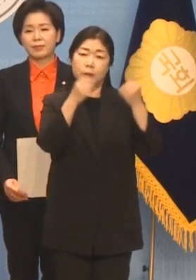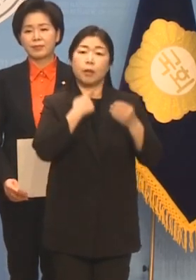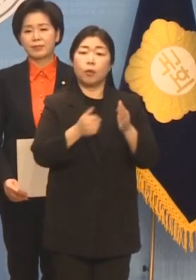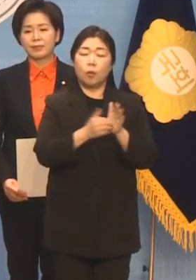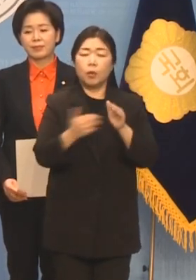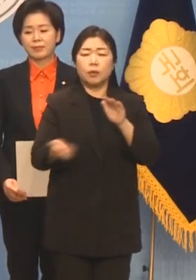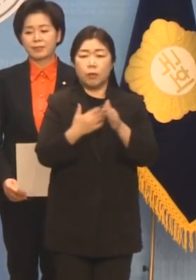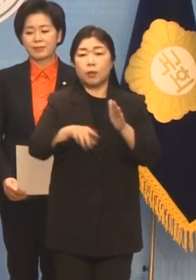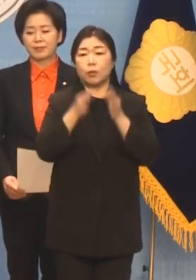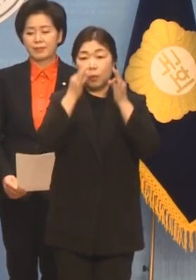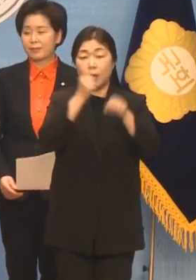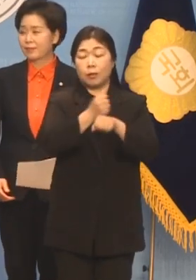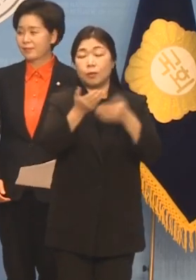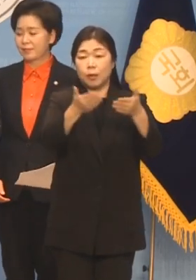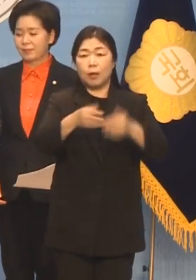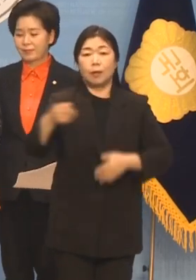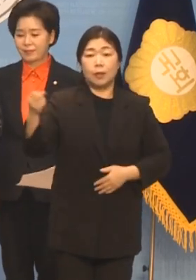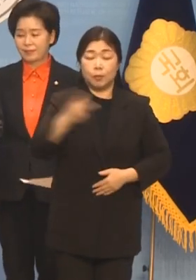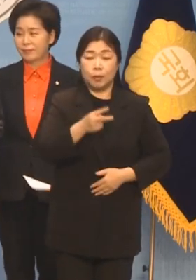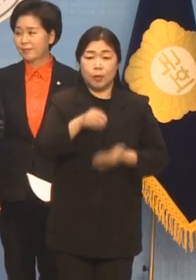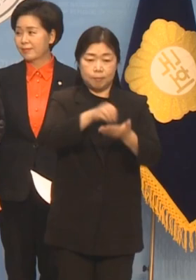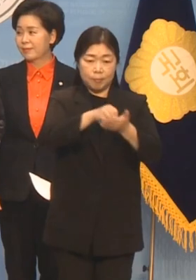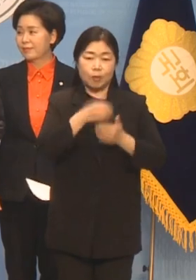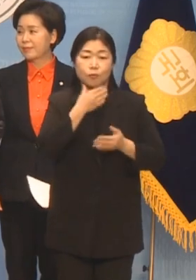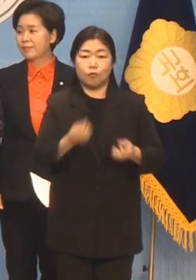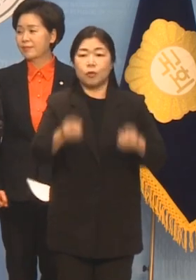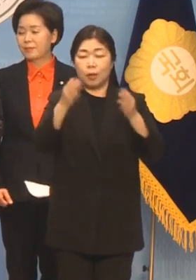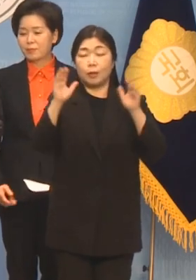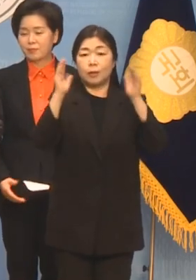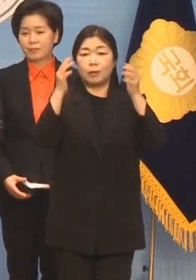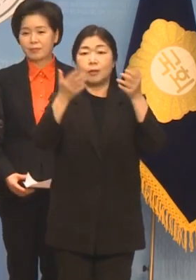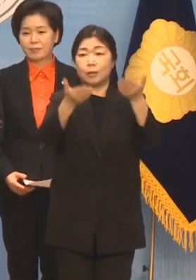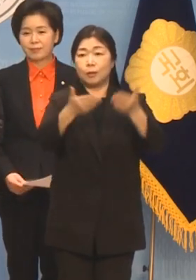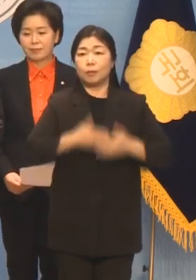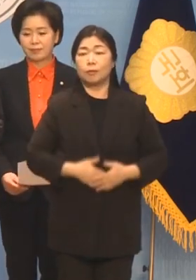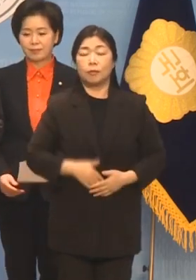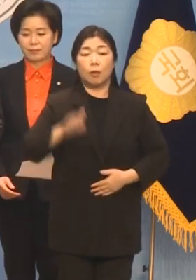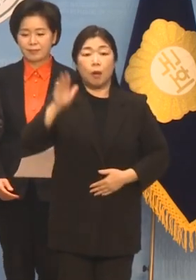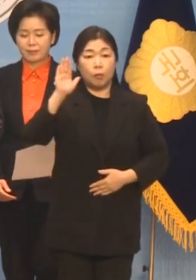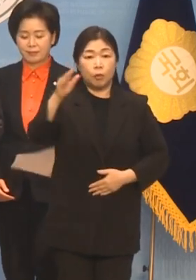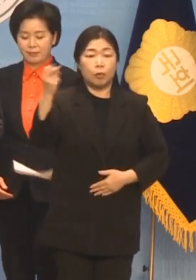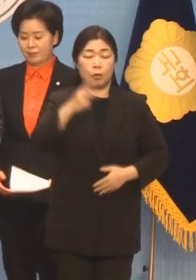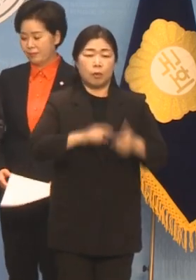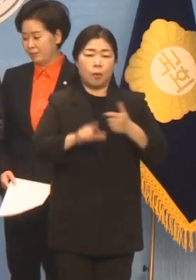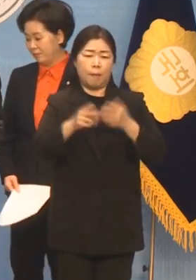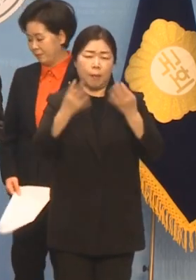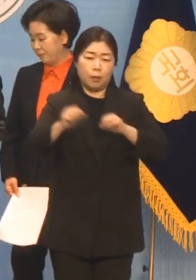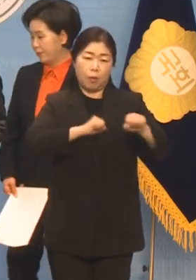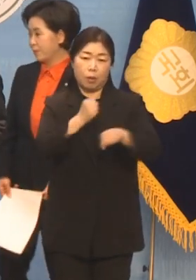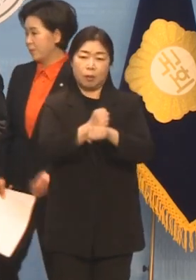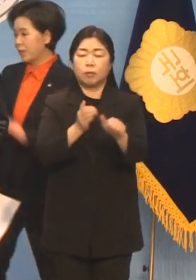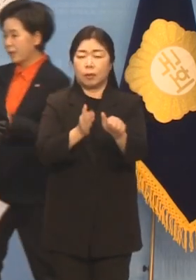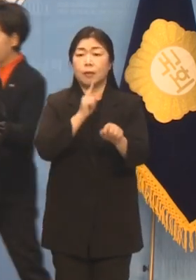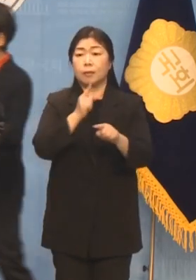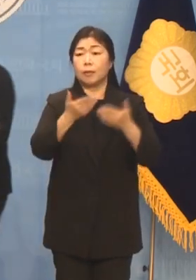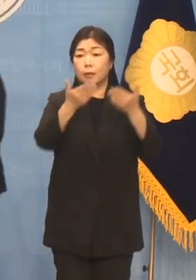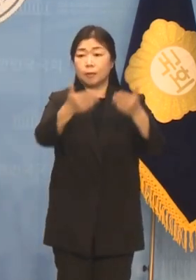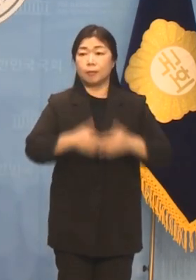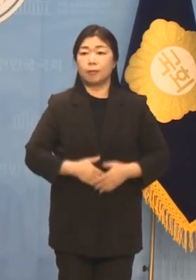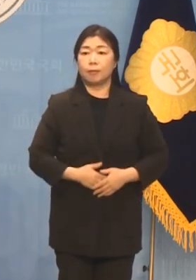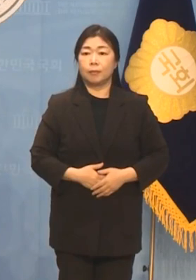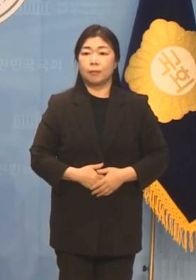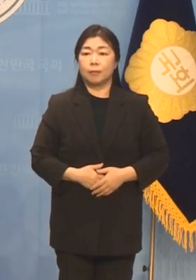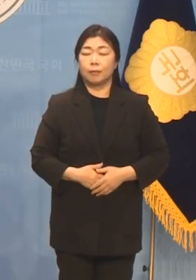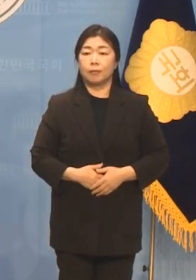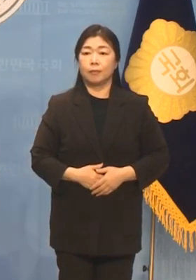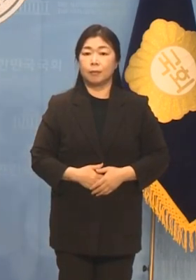있도록 하겠습니다. 예, 다시 한번 입당을 축하드리고 앞으로 정말 많은 활약 부탁드리겠습니다. 감사합니다.